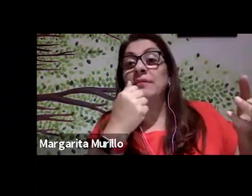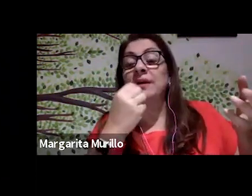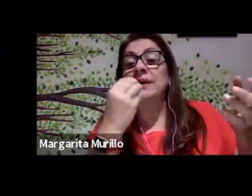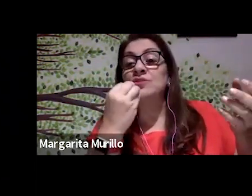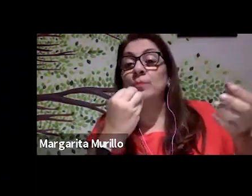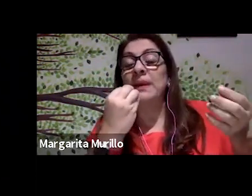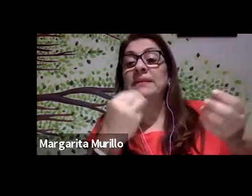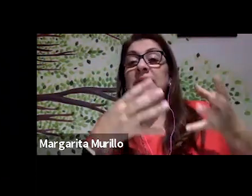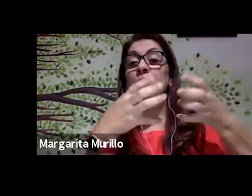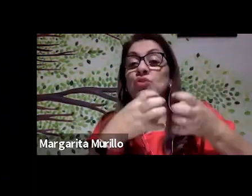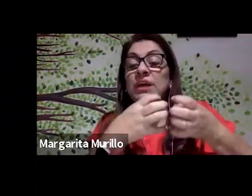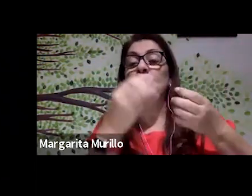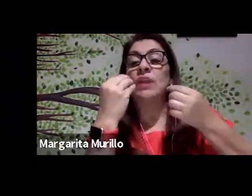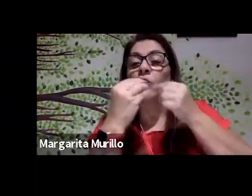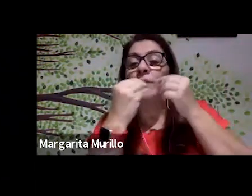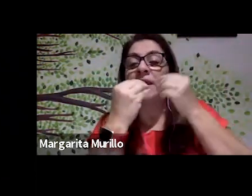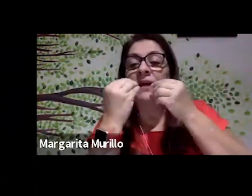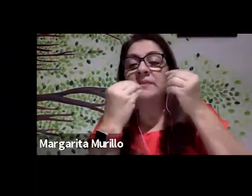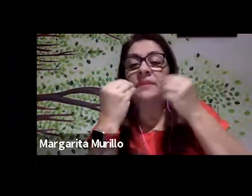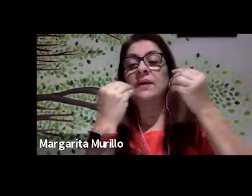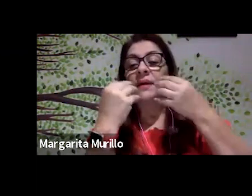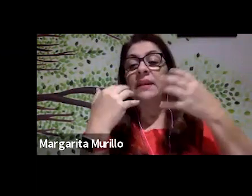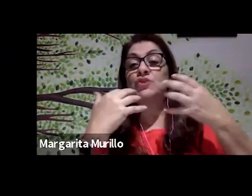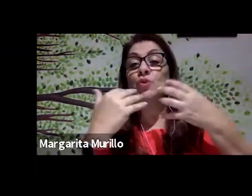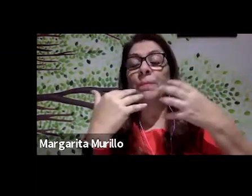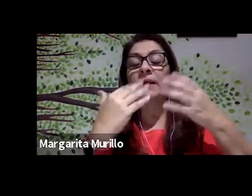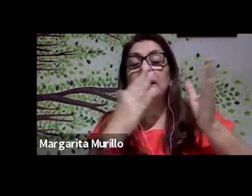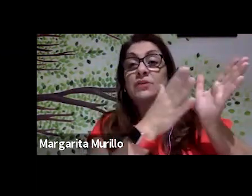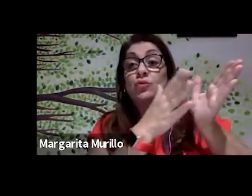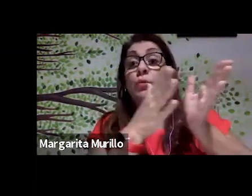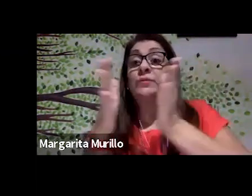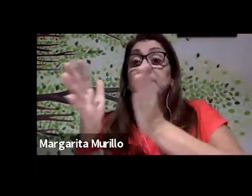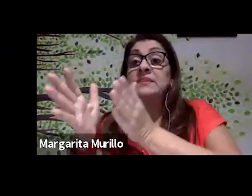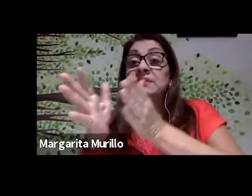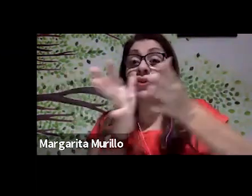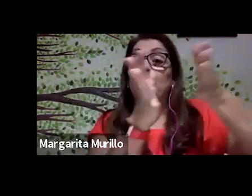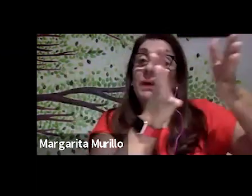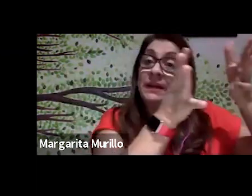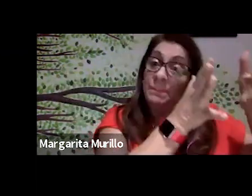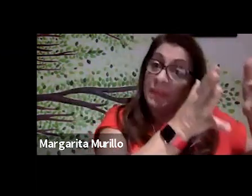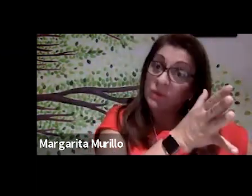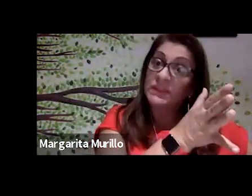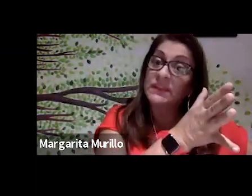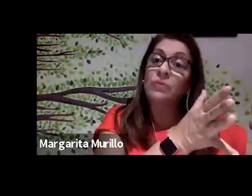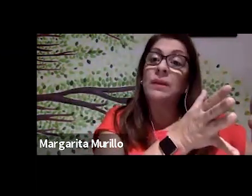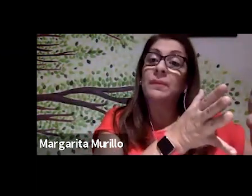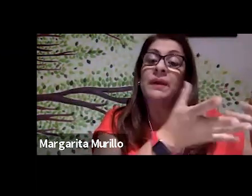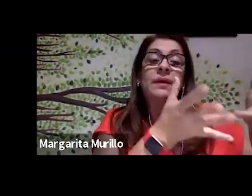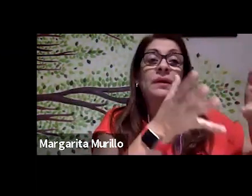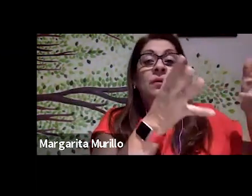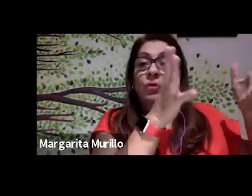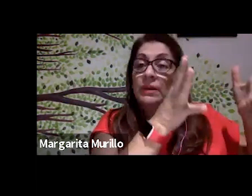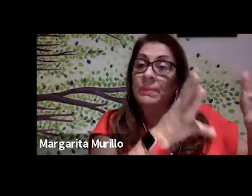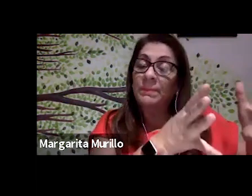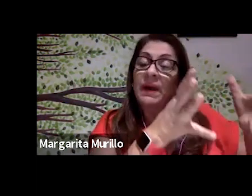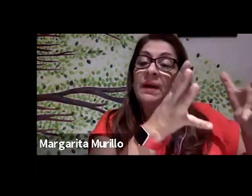por eso agarran la chupeta el muñeco la cobijita la chupan es un objeto de transición para el apego que tenían con la